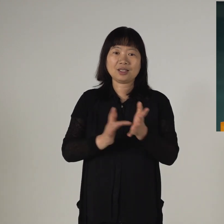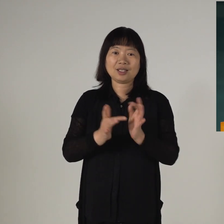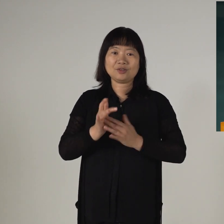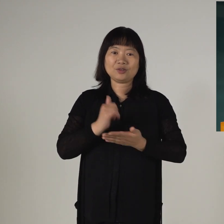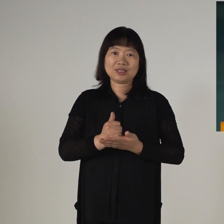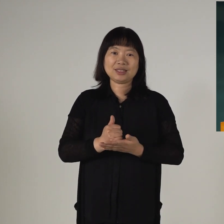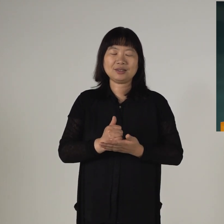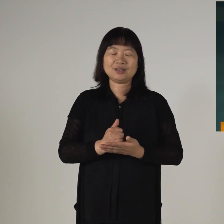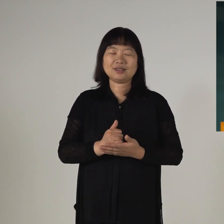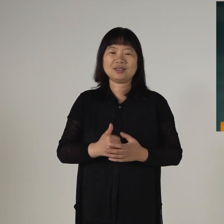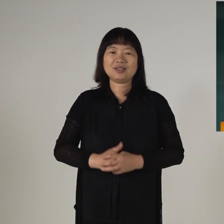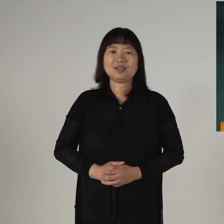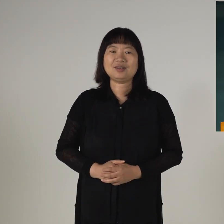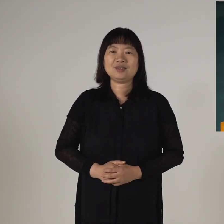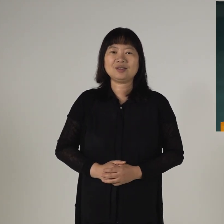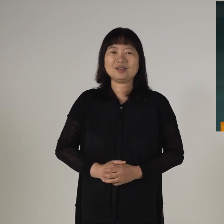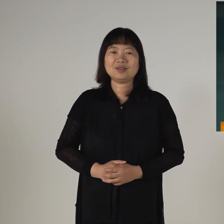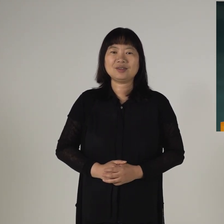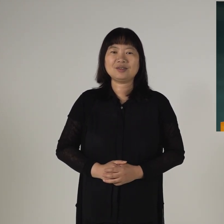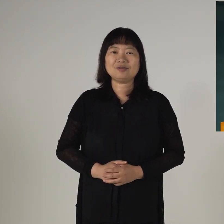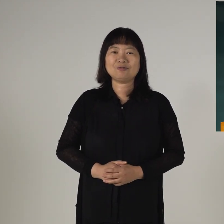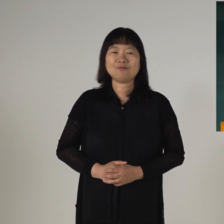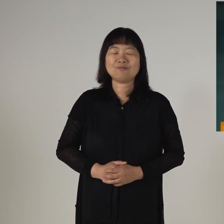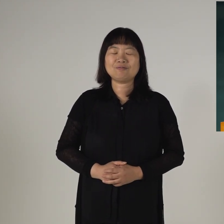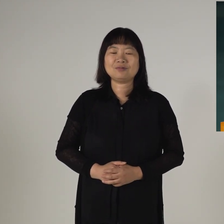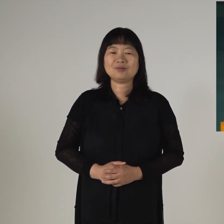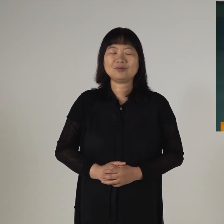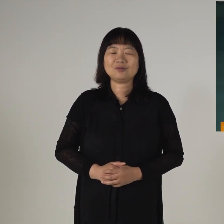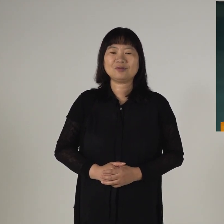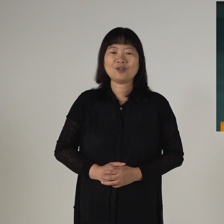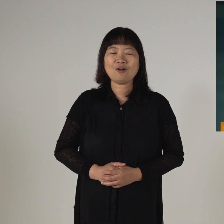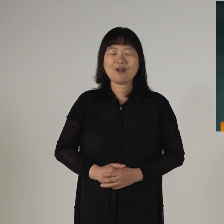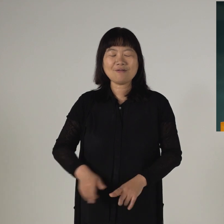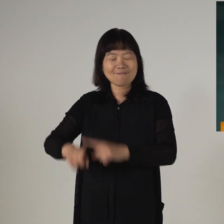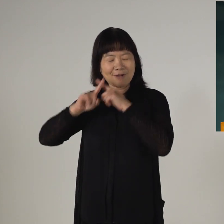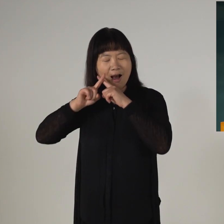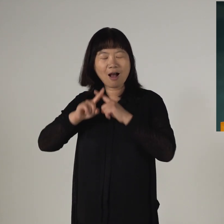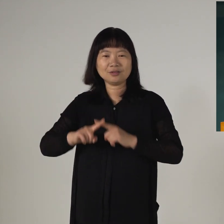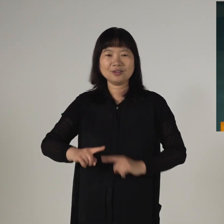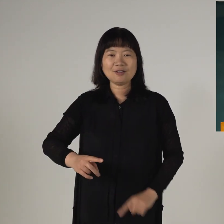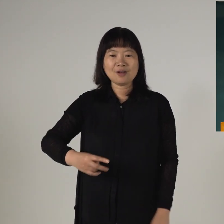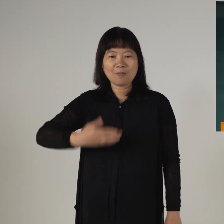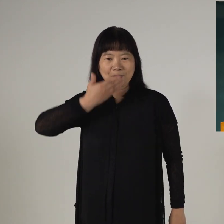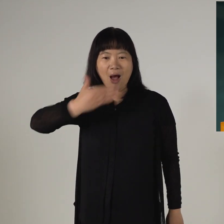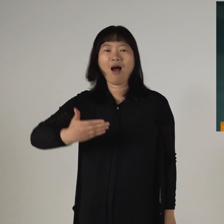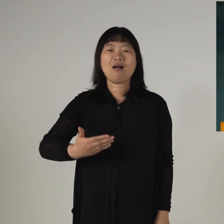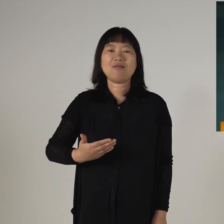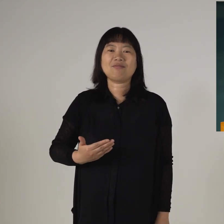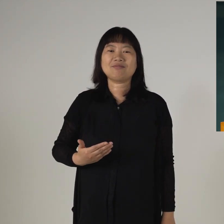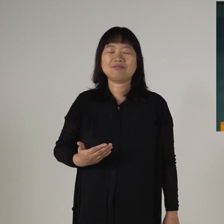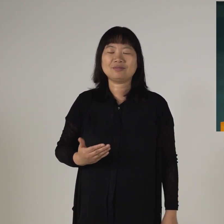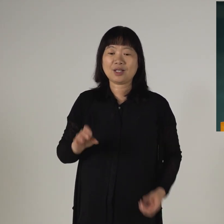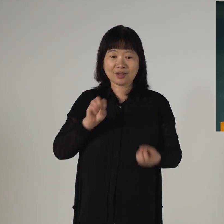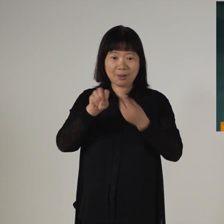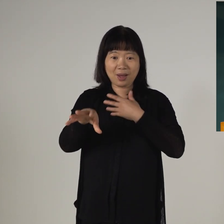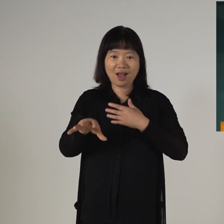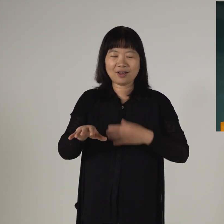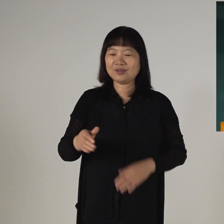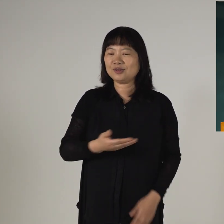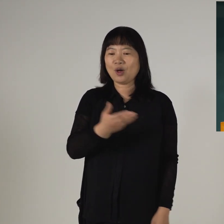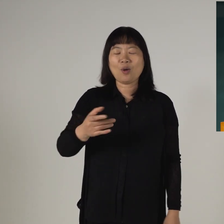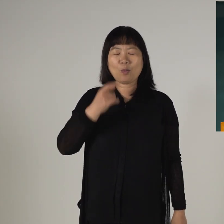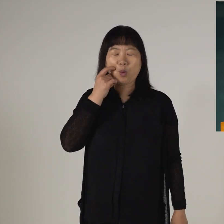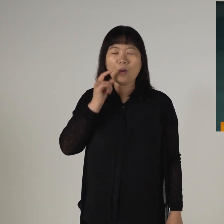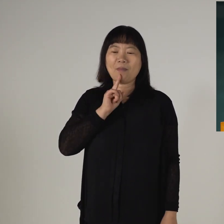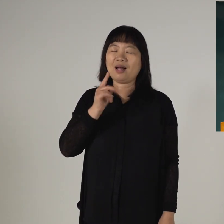예수님이 놀랍게도 그들의 그 호기로운 차원 정도의 대답을 할 수 있습니다 라고 나서니까 너희들은